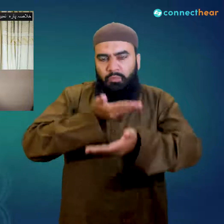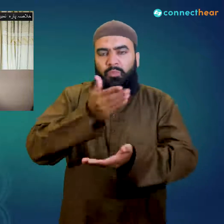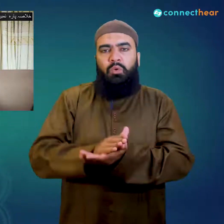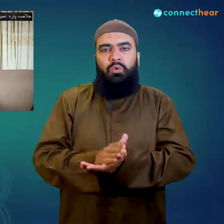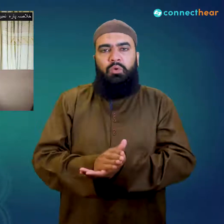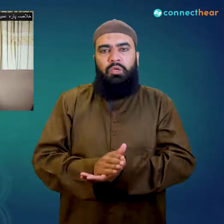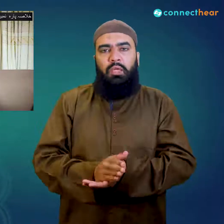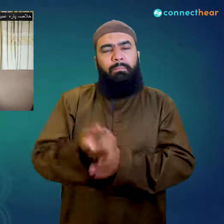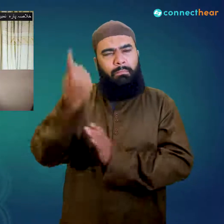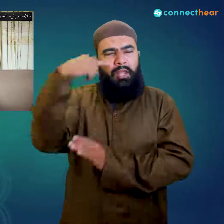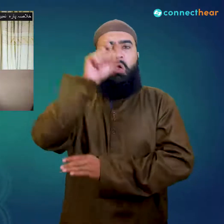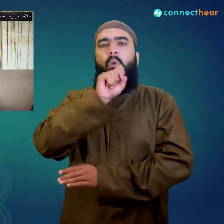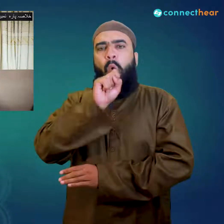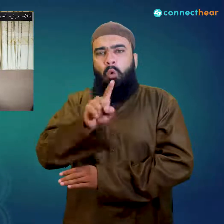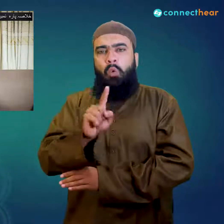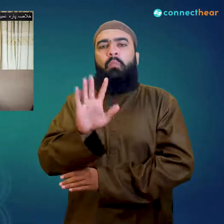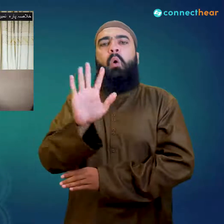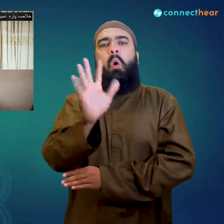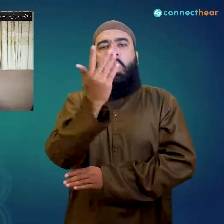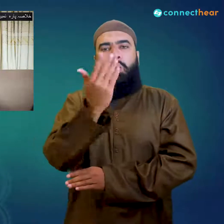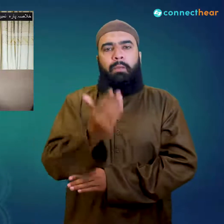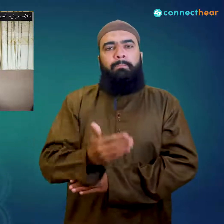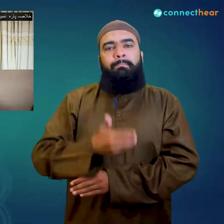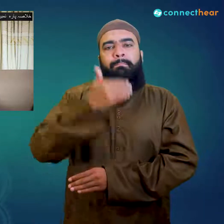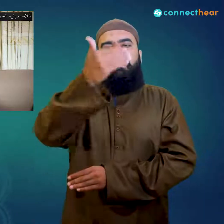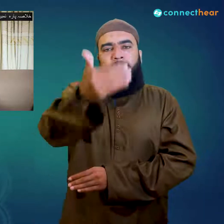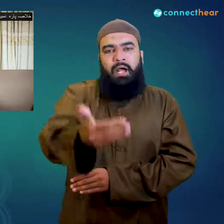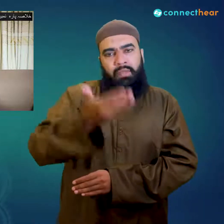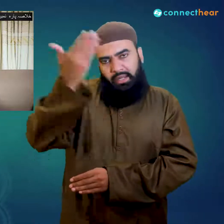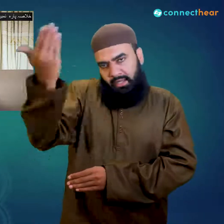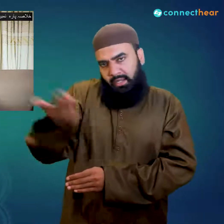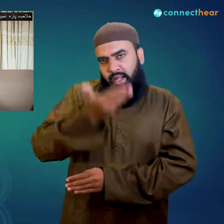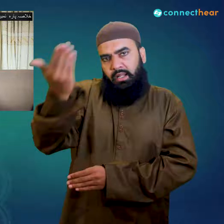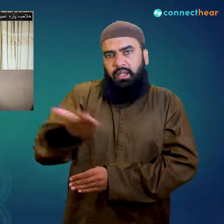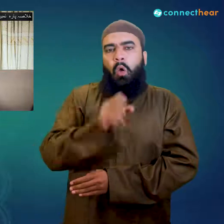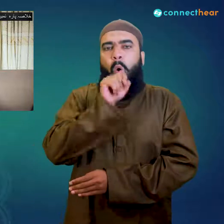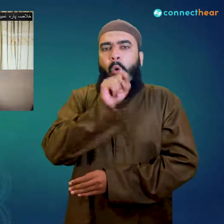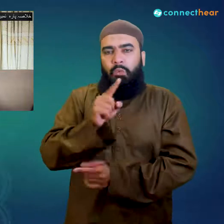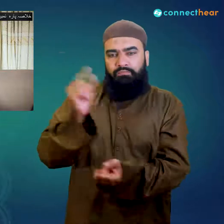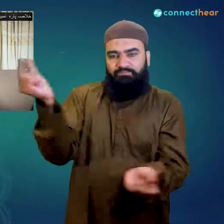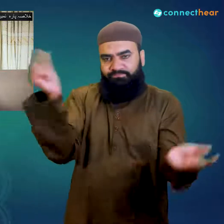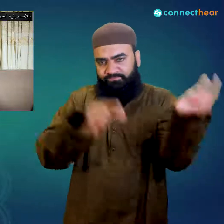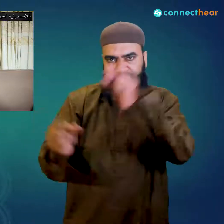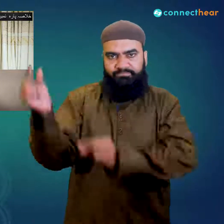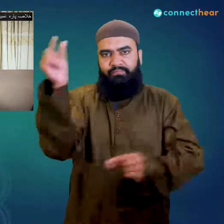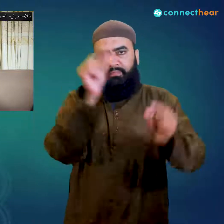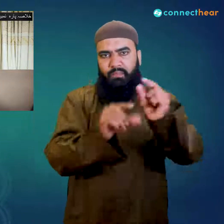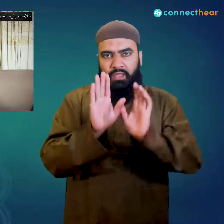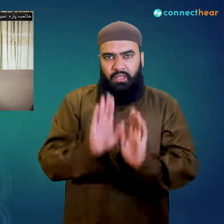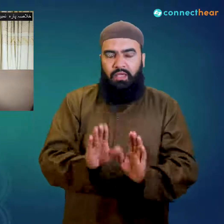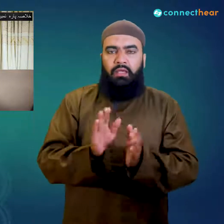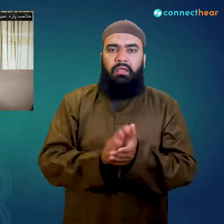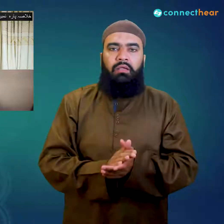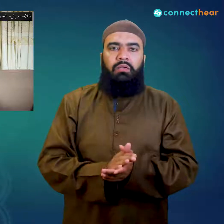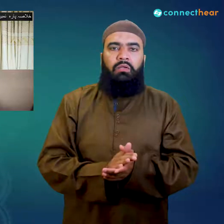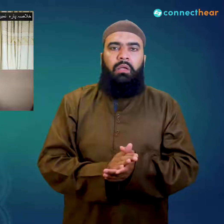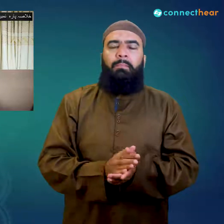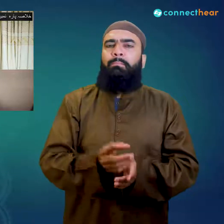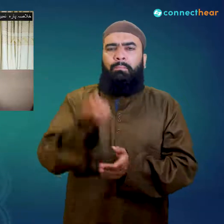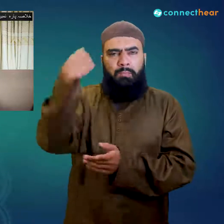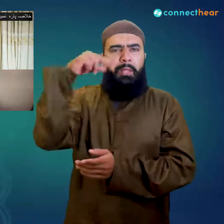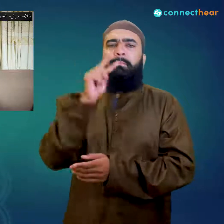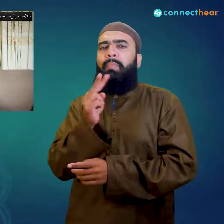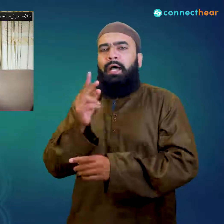تھی شریعت میں ان کو شریعت میں رکھ دیا گیا، یا پہلے موجود نہیں تھیں پھر رکھ دیا گیا، کچھ کو منسوخ کر دیا